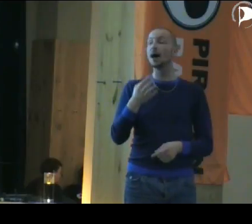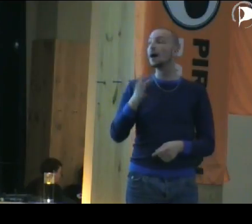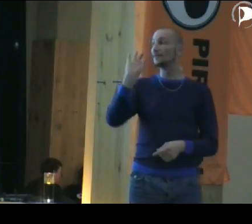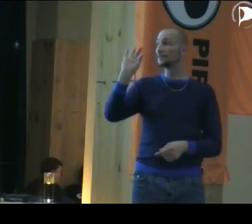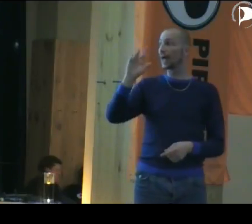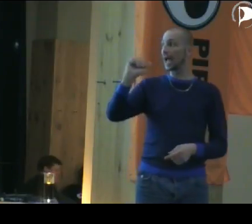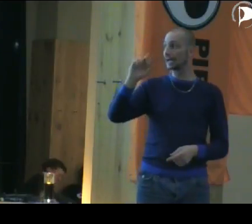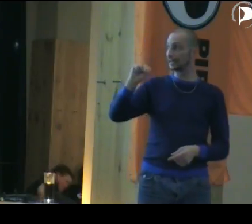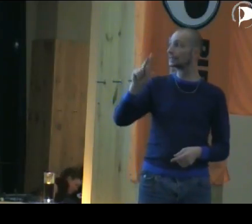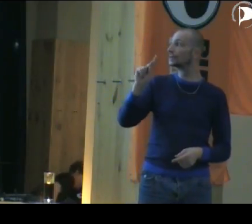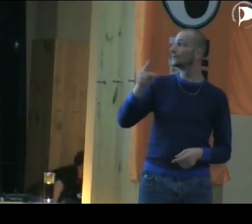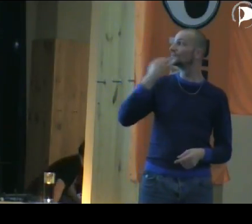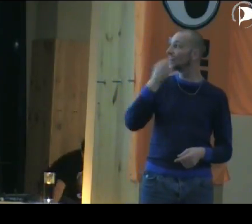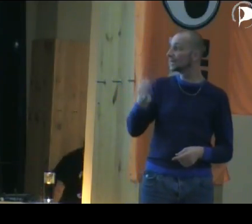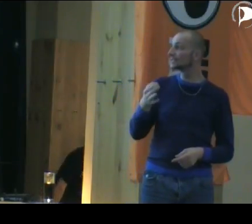wieder